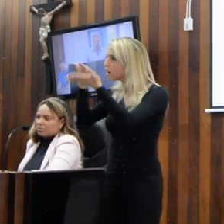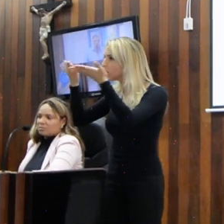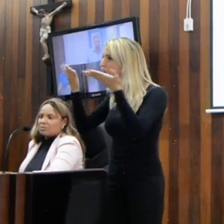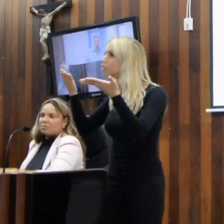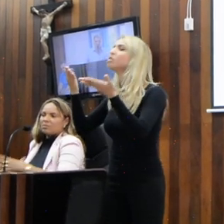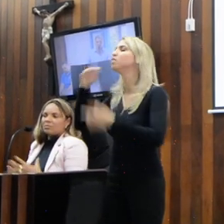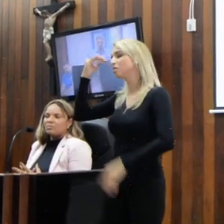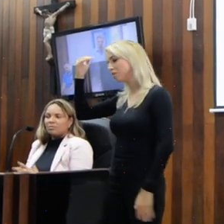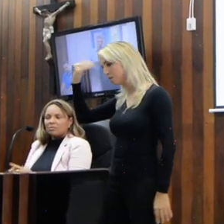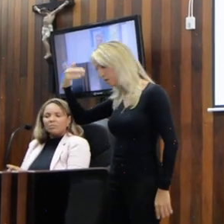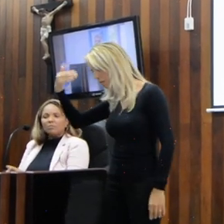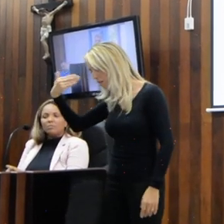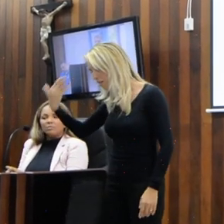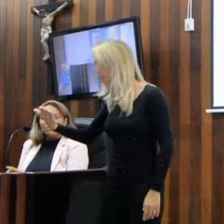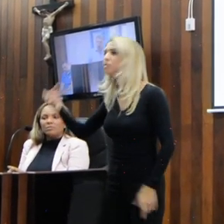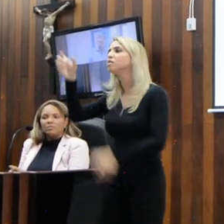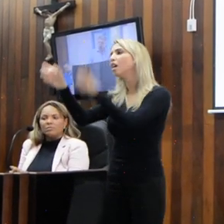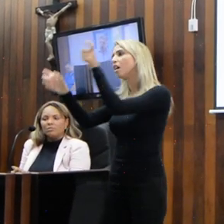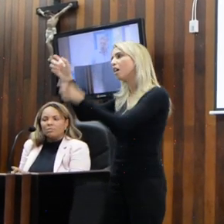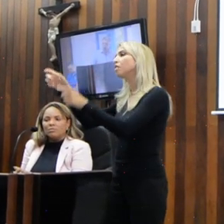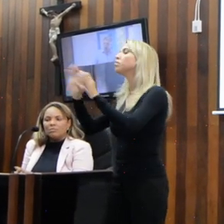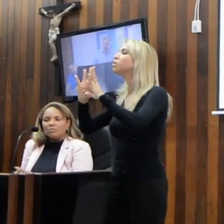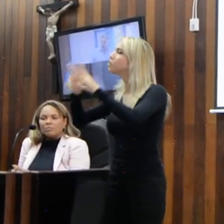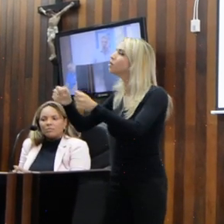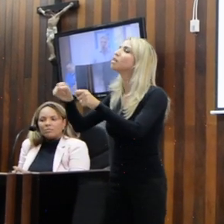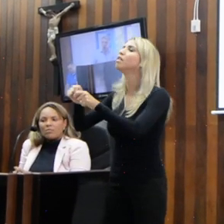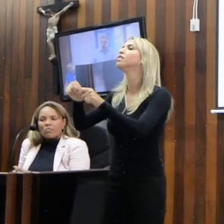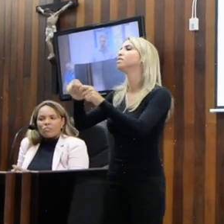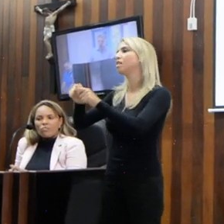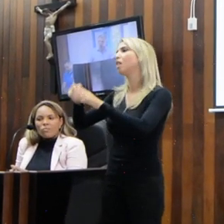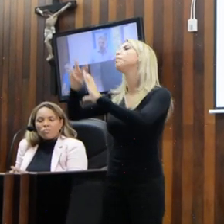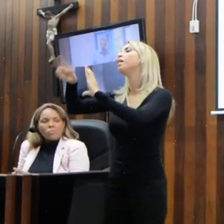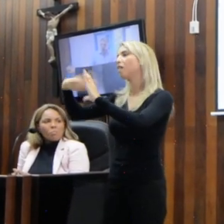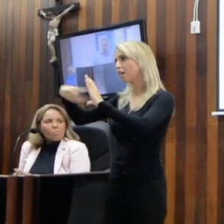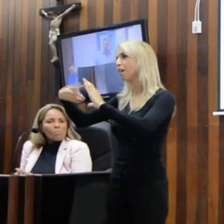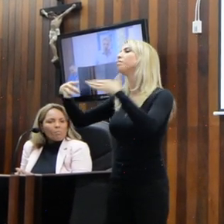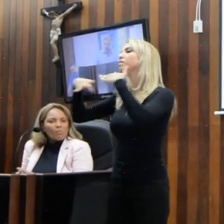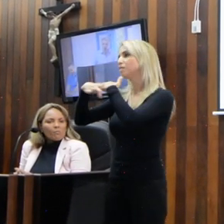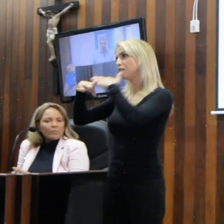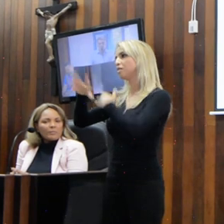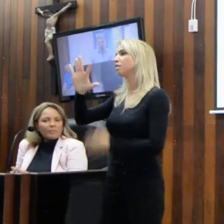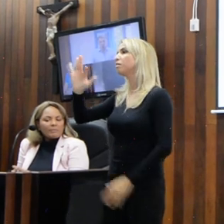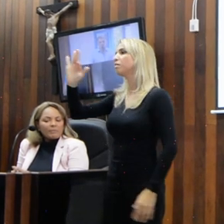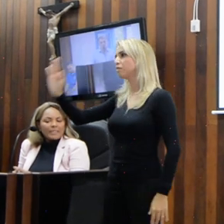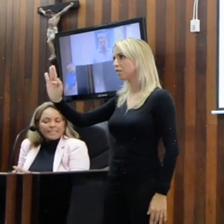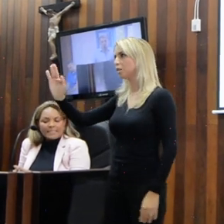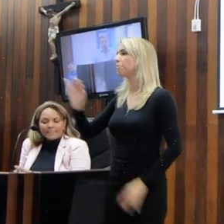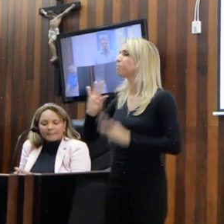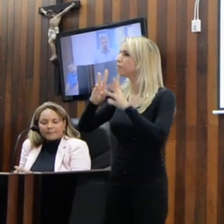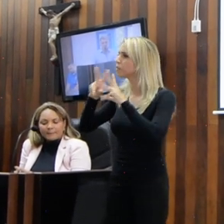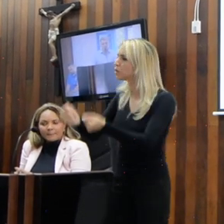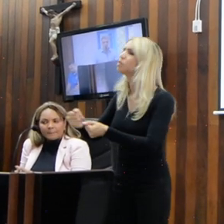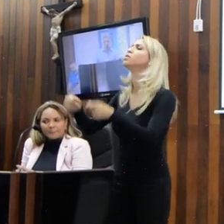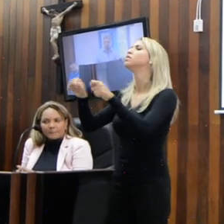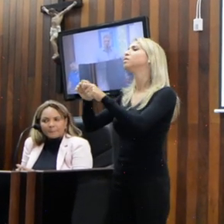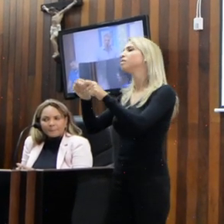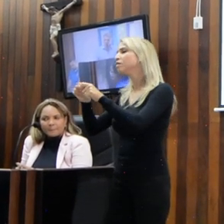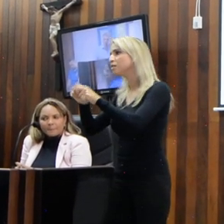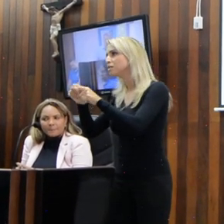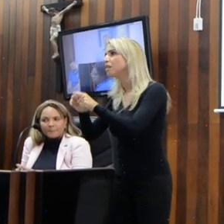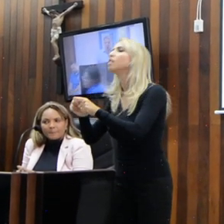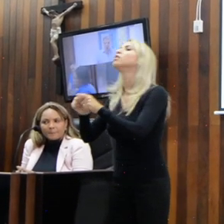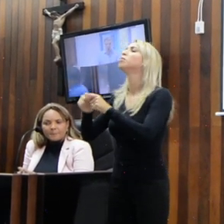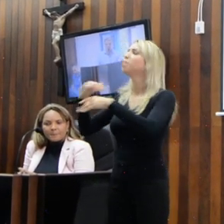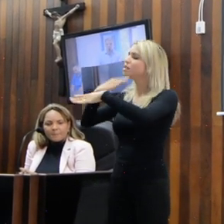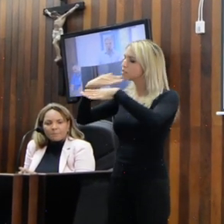esses homenageados por tudo que fizeram pela Câmara Municipal de Cabo Frio, por tudo que fizeram pela cidade